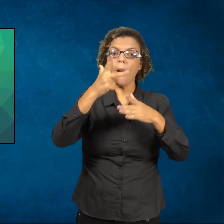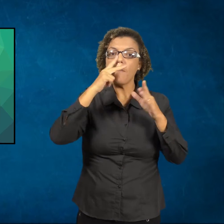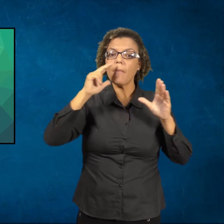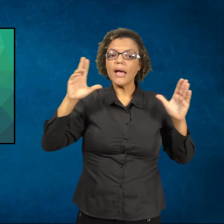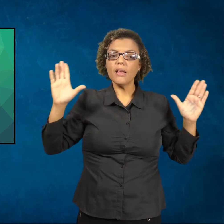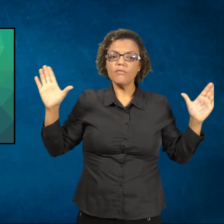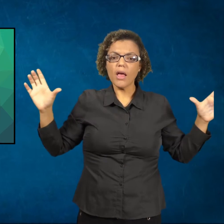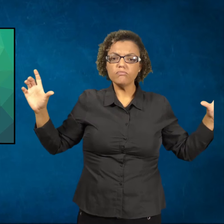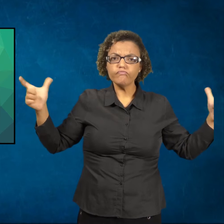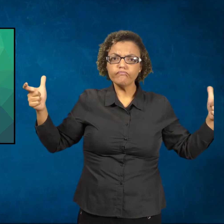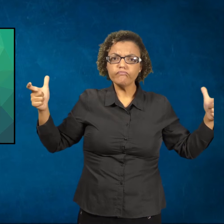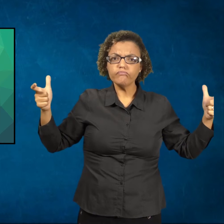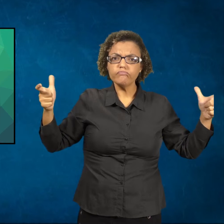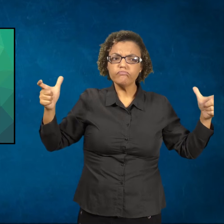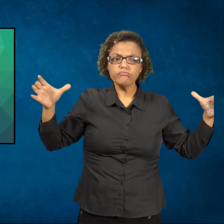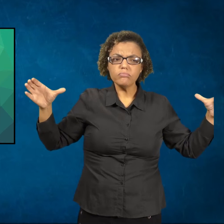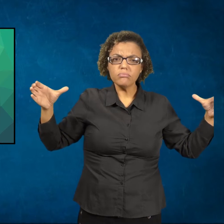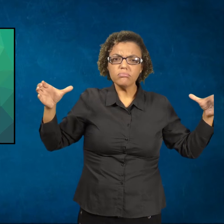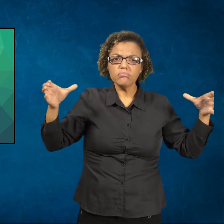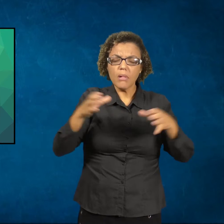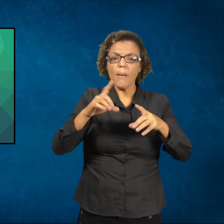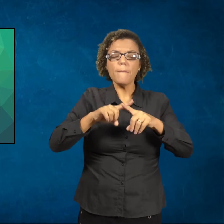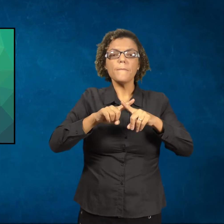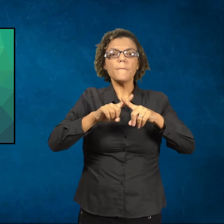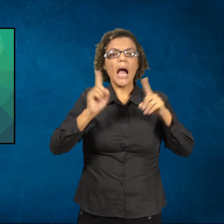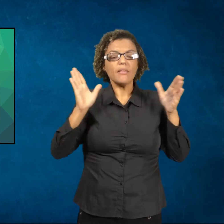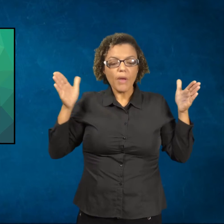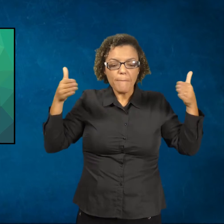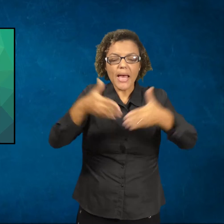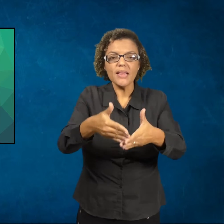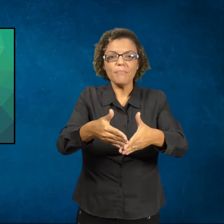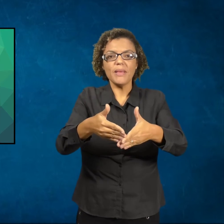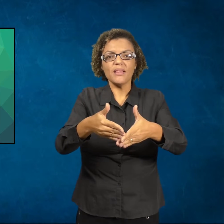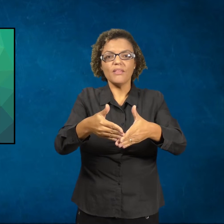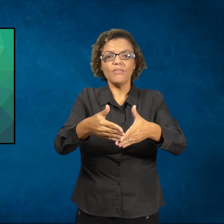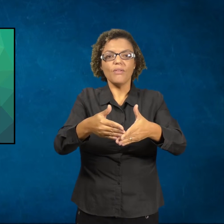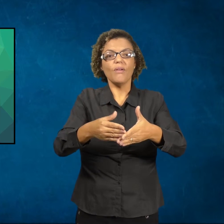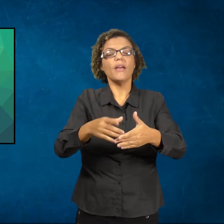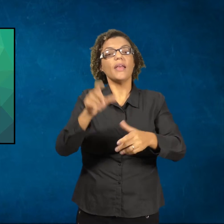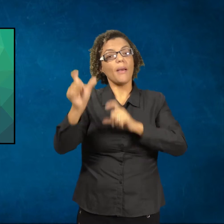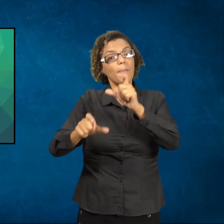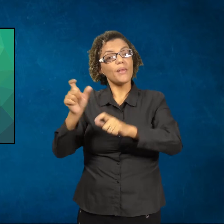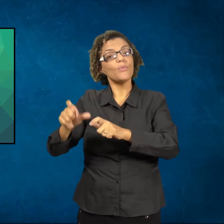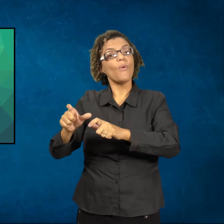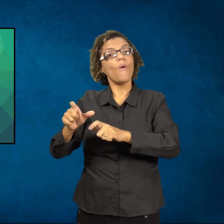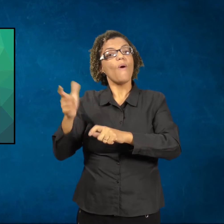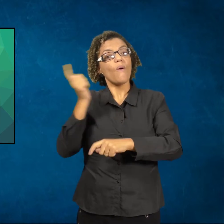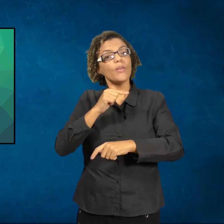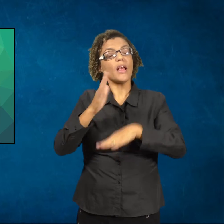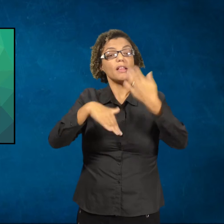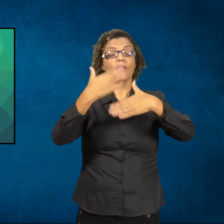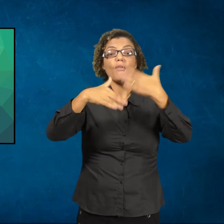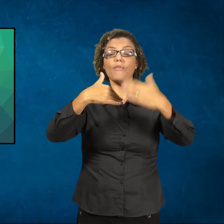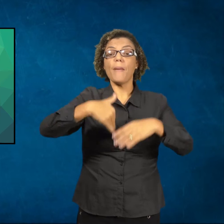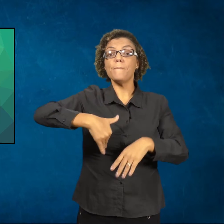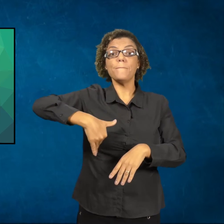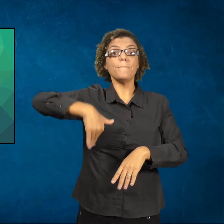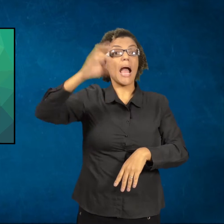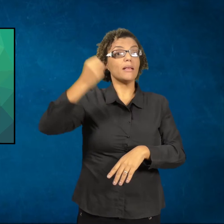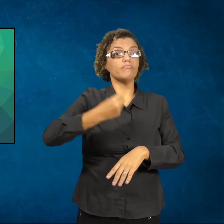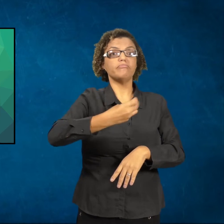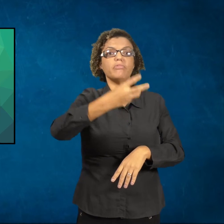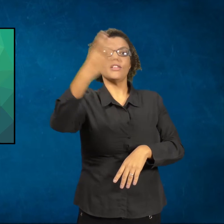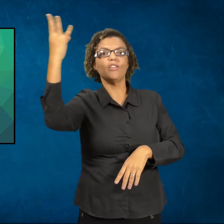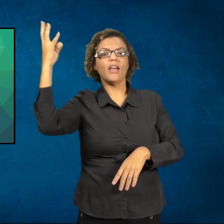um maior número de esquemas. Então, quanto mais avançado na idade a pessoa estiver, mais esquemas e